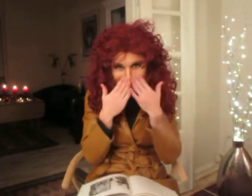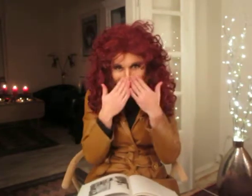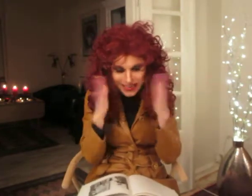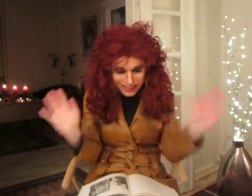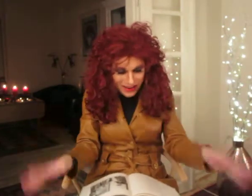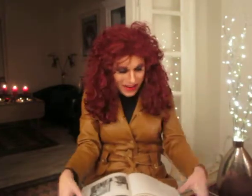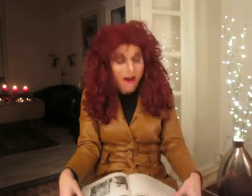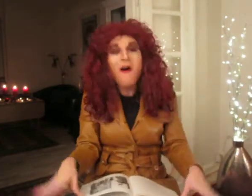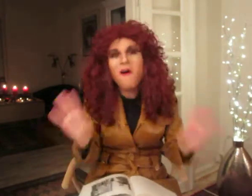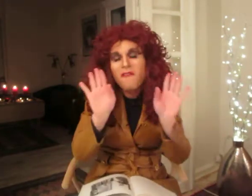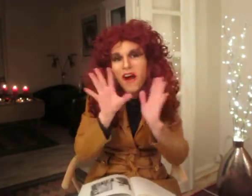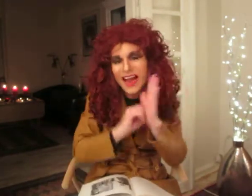Åh! Åh! Åh!